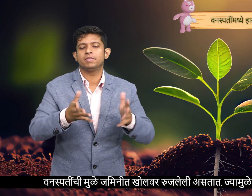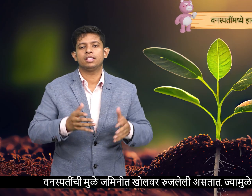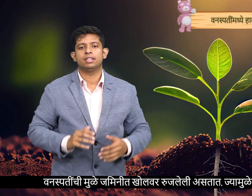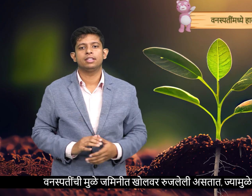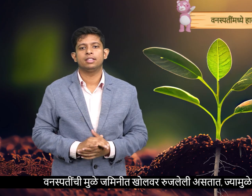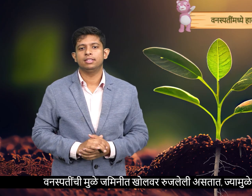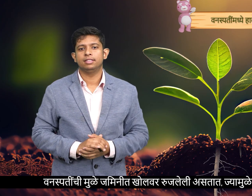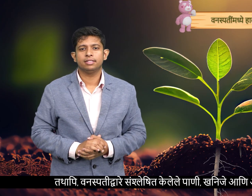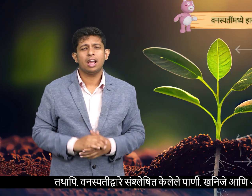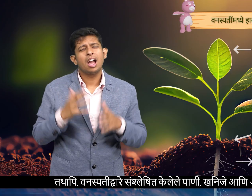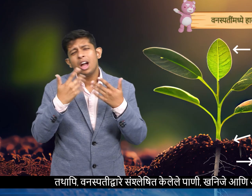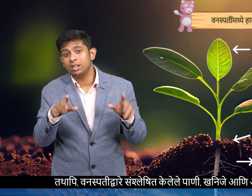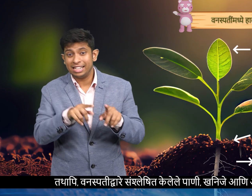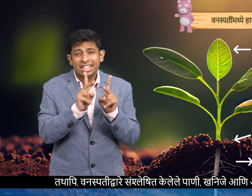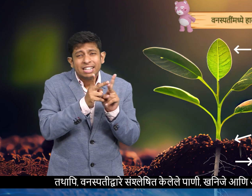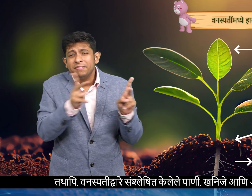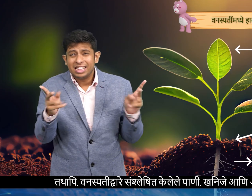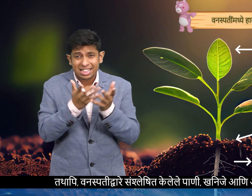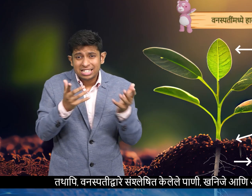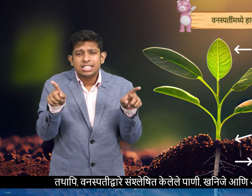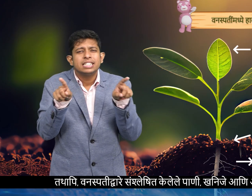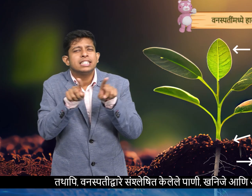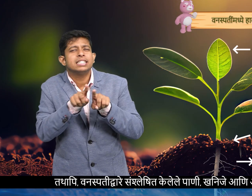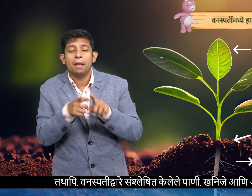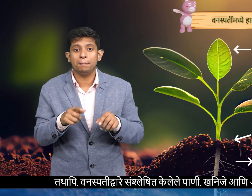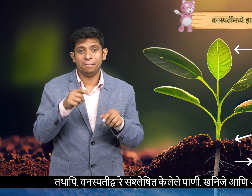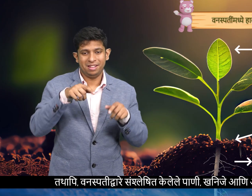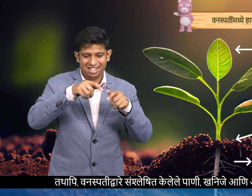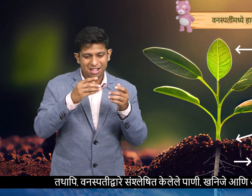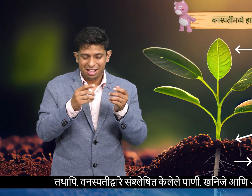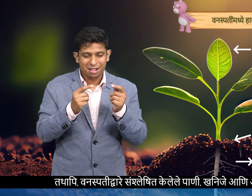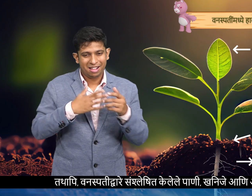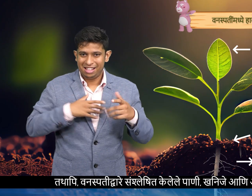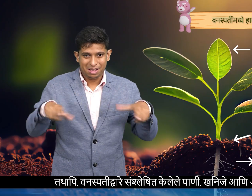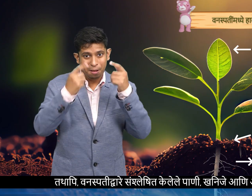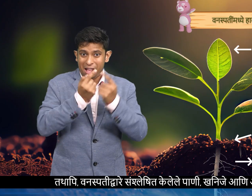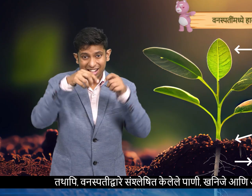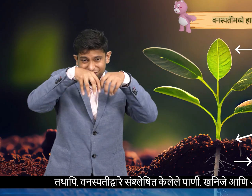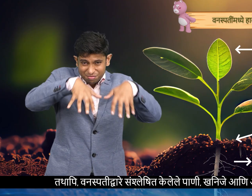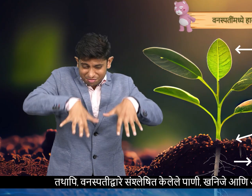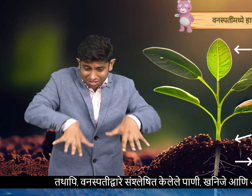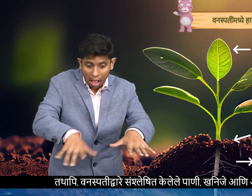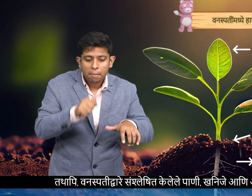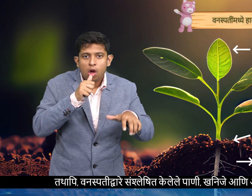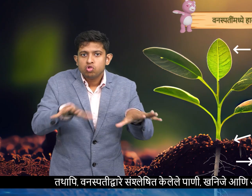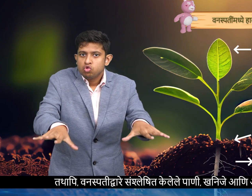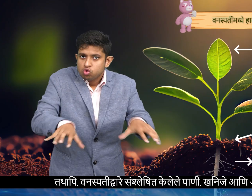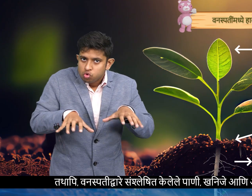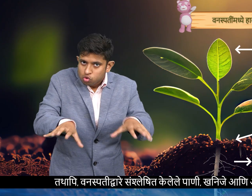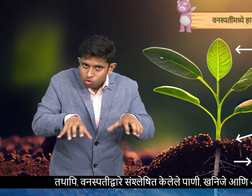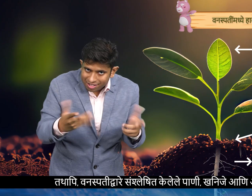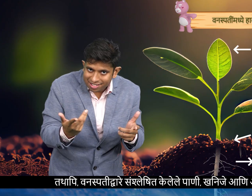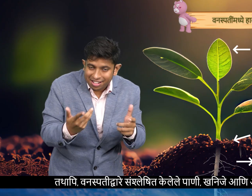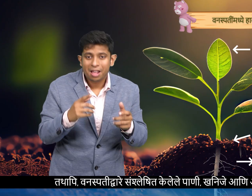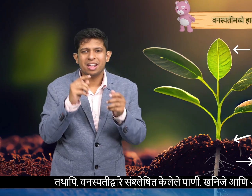होतात. तथापि वनस्पतींद्वारे संश्लेषित केलेले पाणी, खनिजे आणि